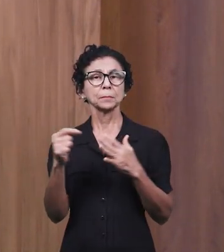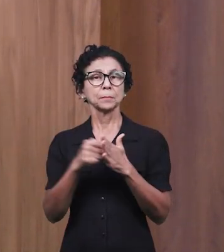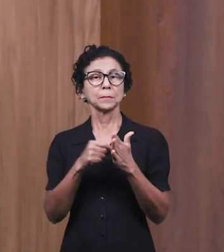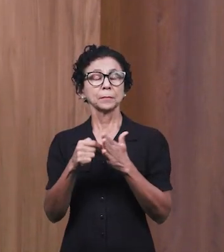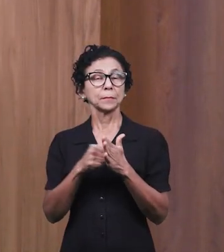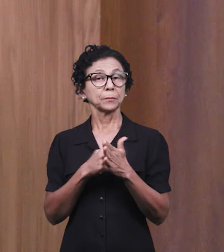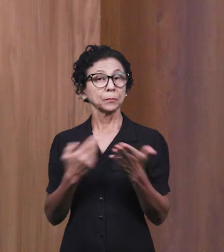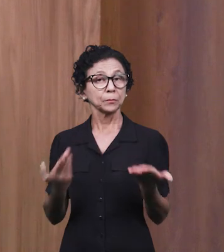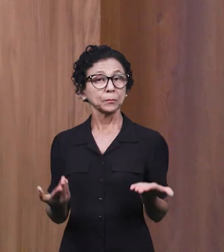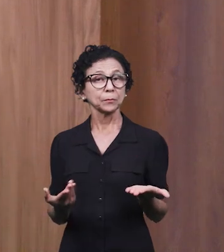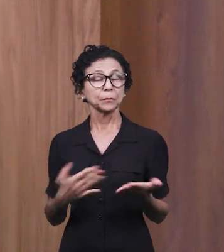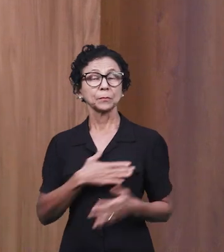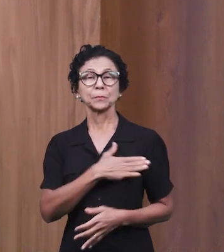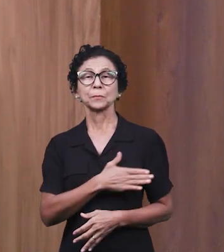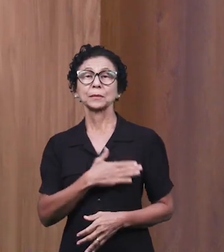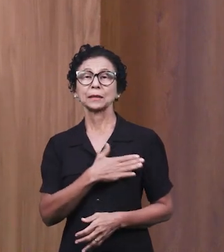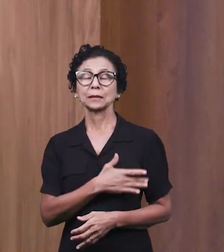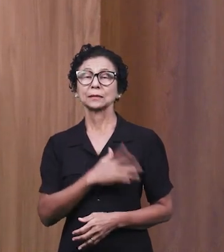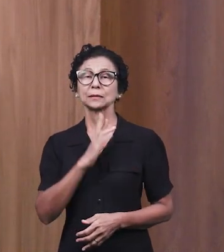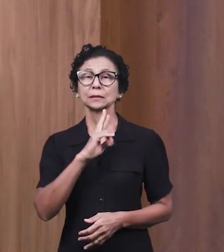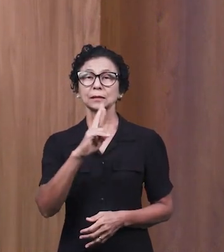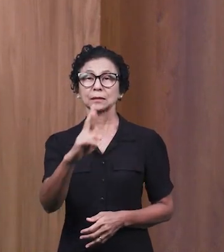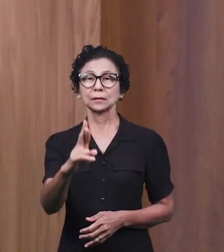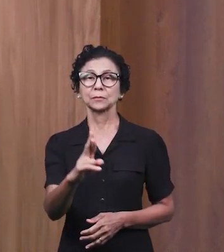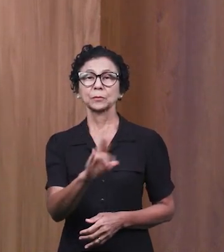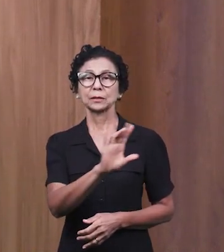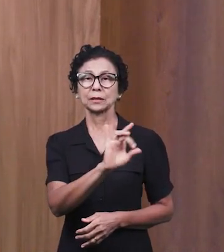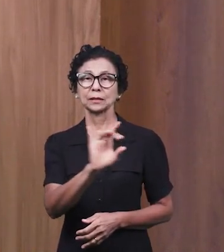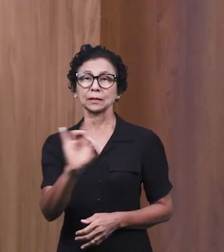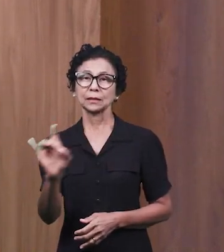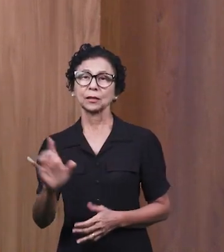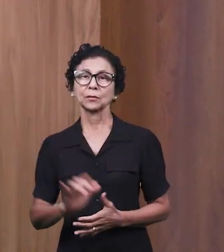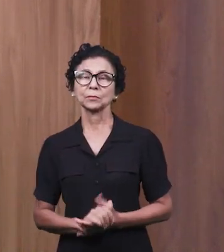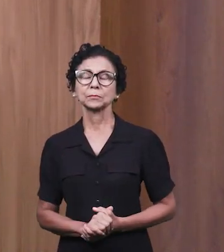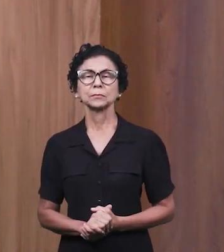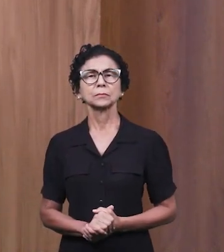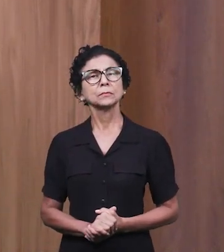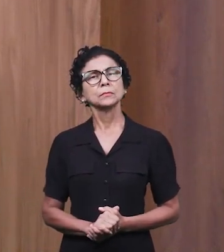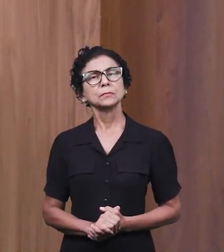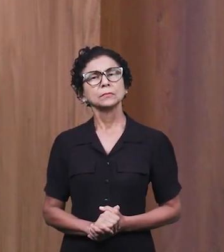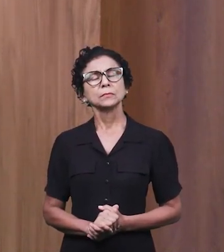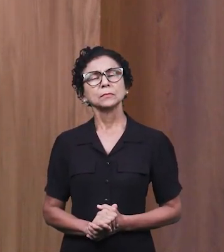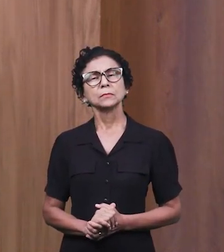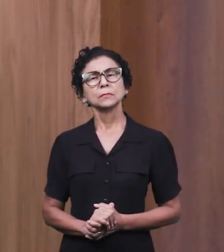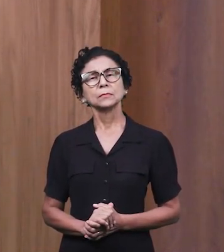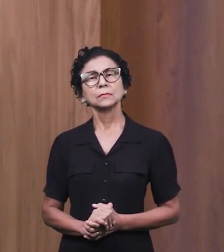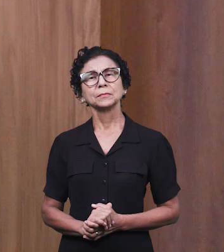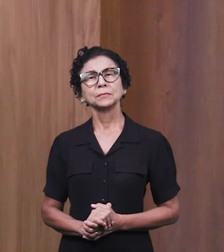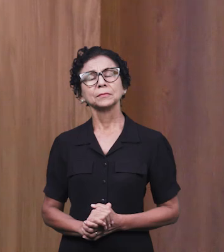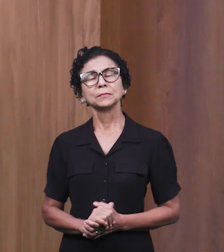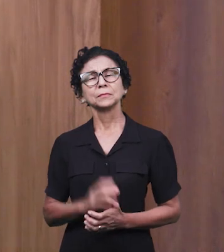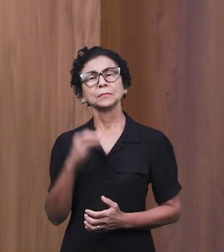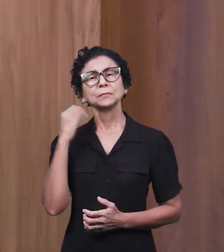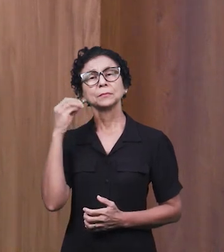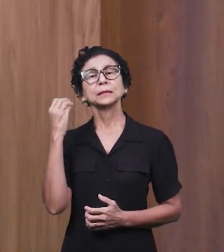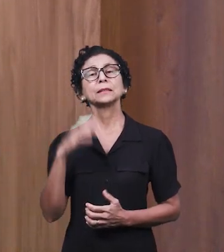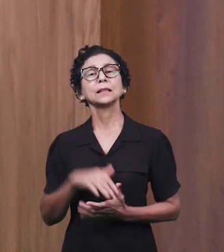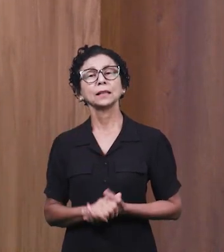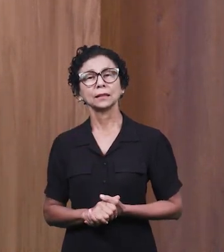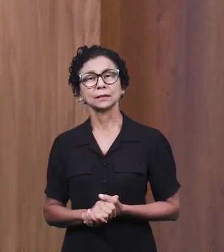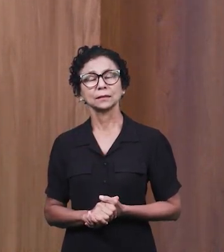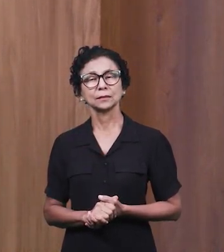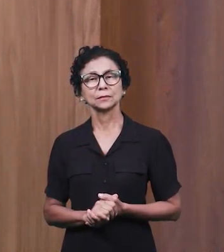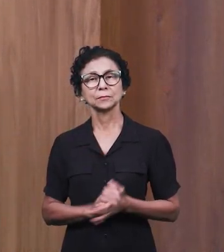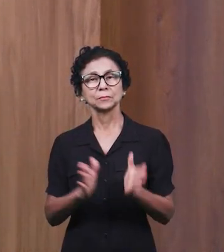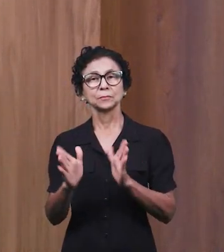perguntas. Será um prazer responder a cada um de vocês. E nos conte como tem sido esse quadro, como tem sido a